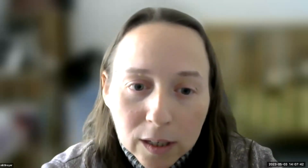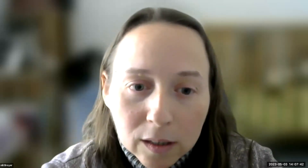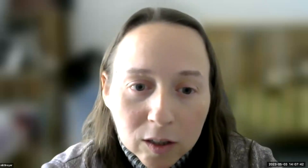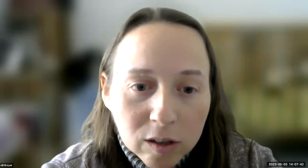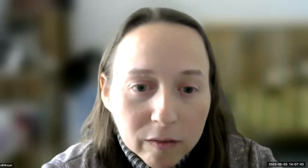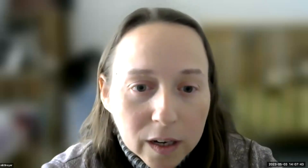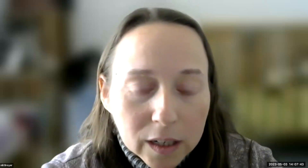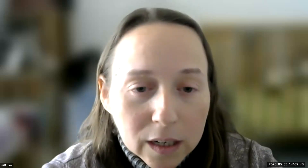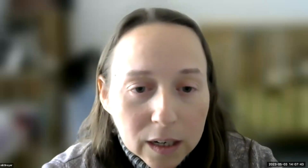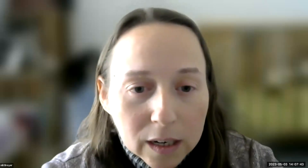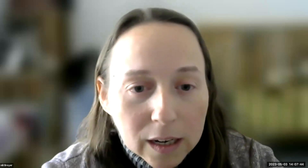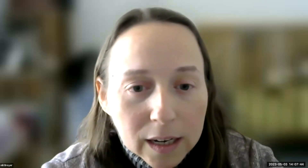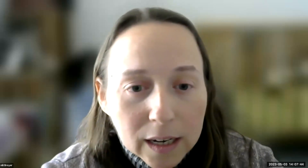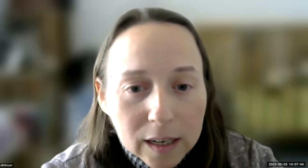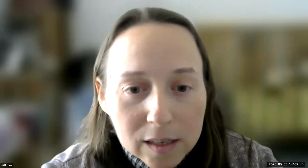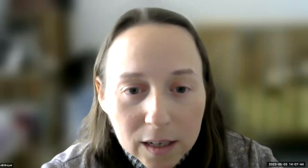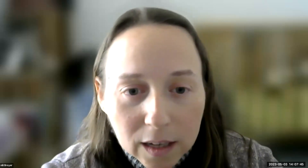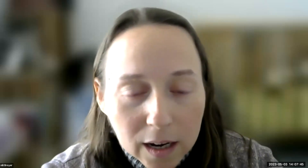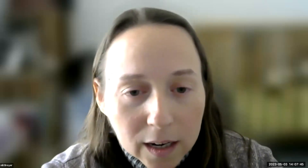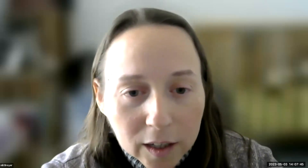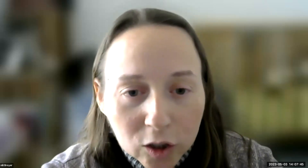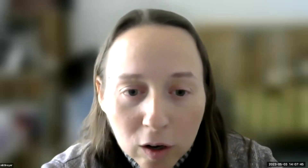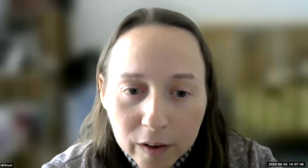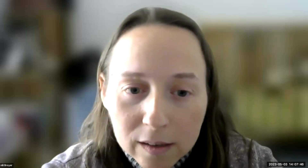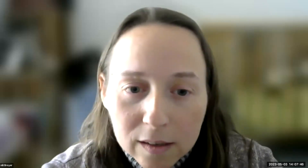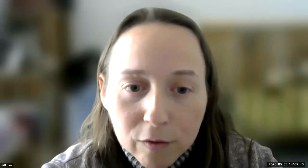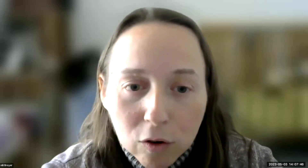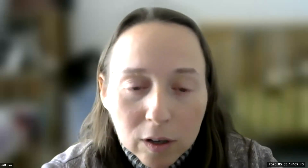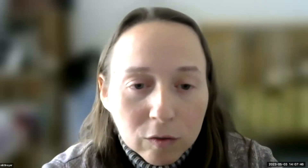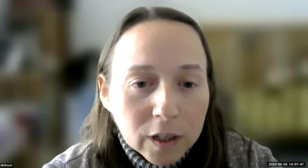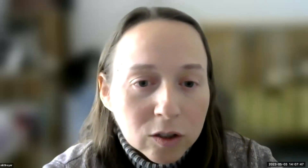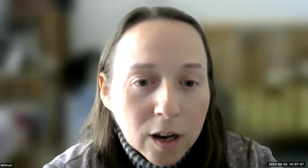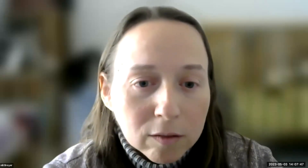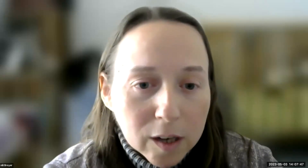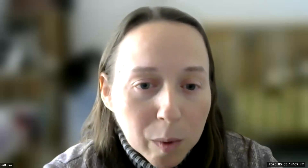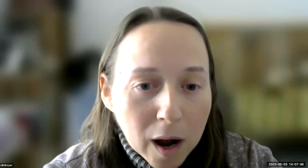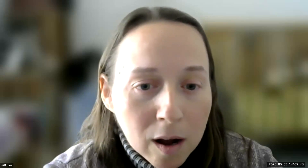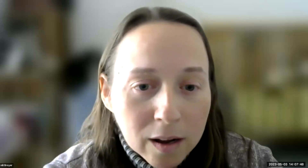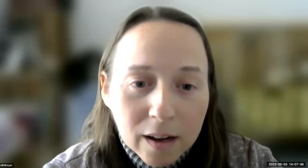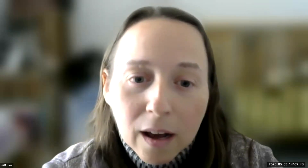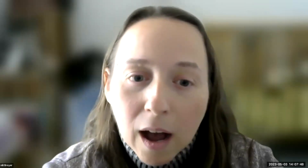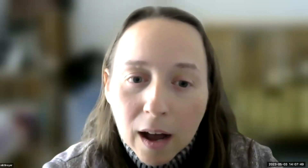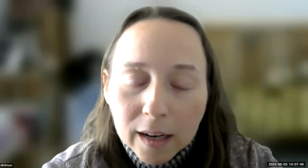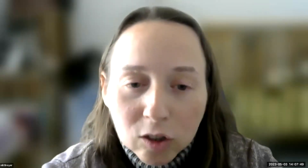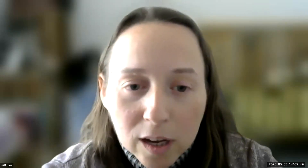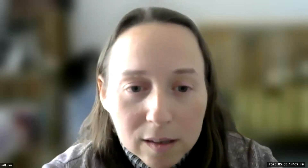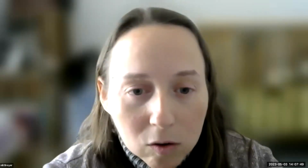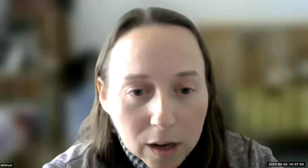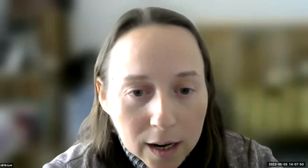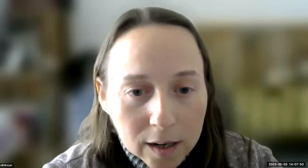ענת גרינשטיין ואני נציג את החלק הראשון ואז נעבור לדוברת שלנו ננבר אחרי שתי הצגות האלה